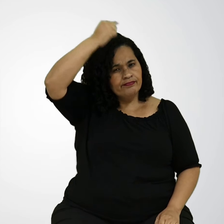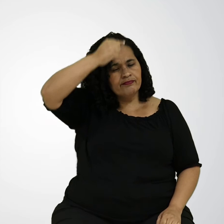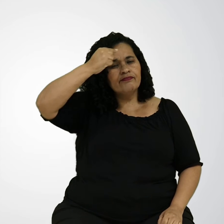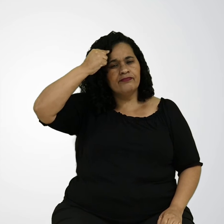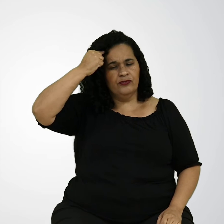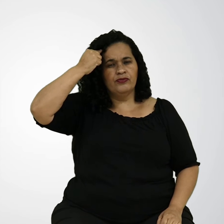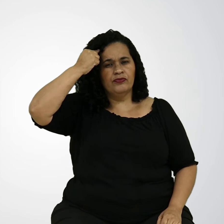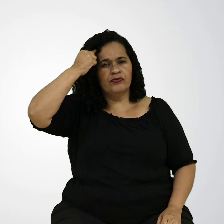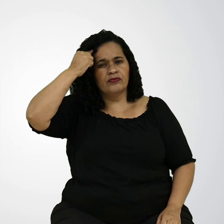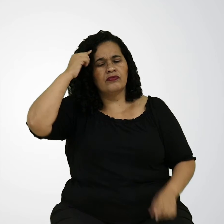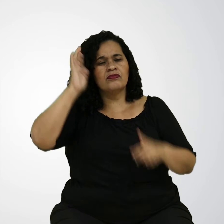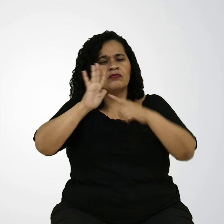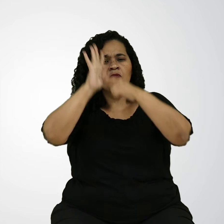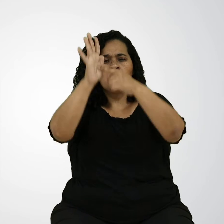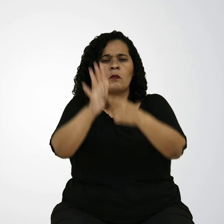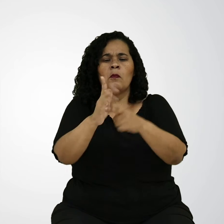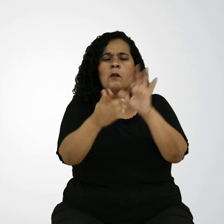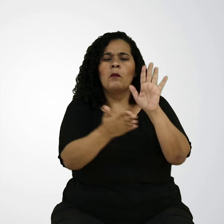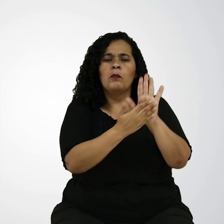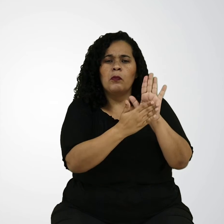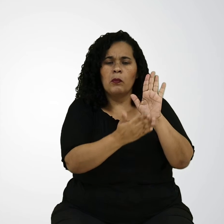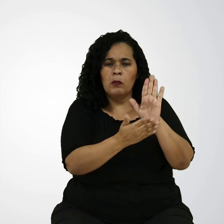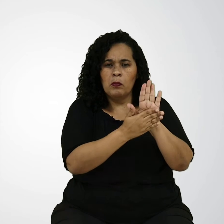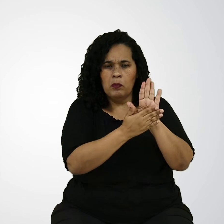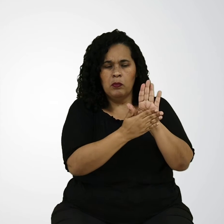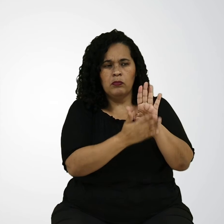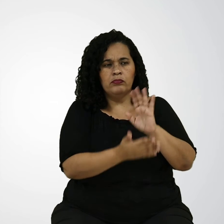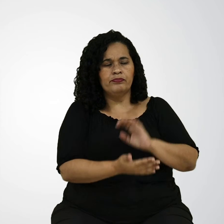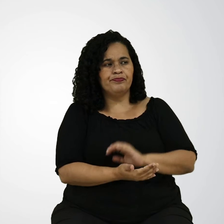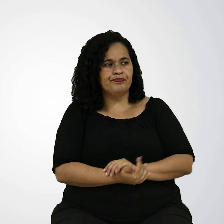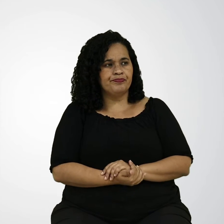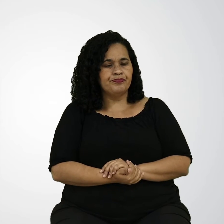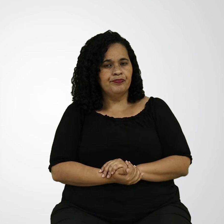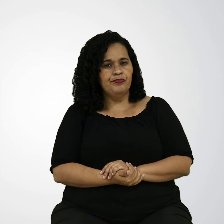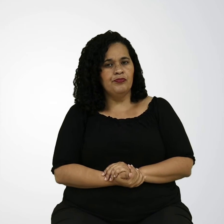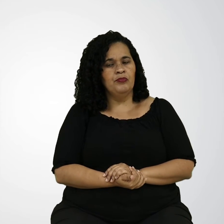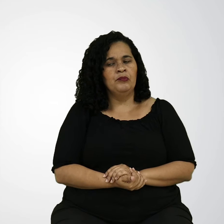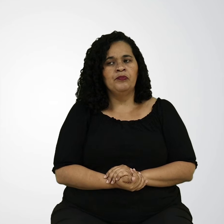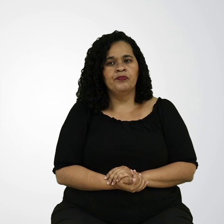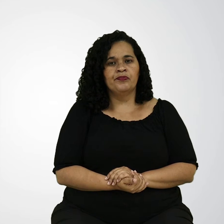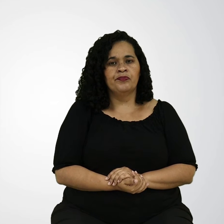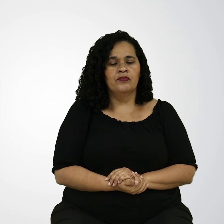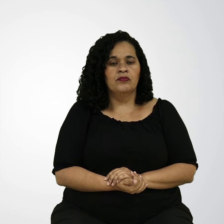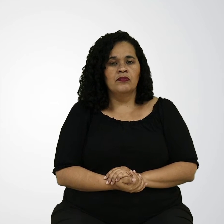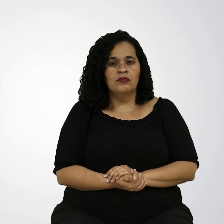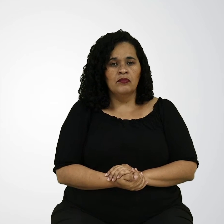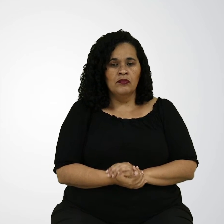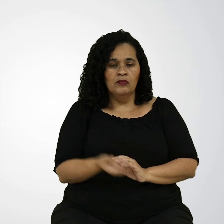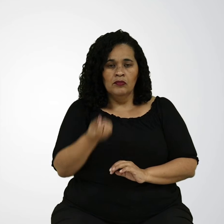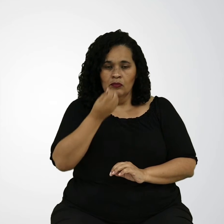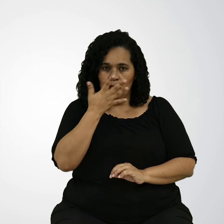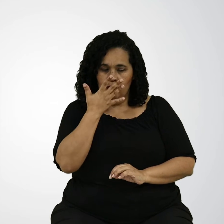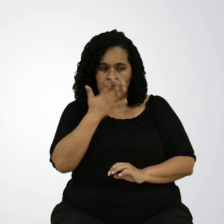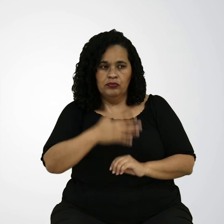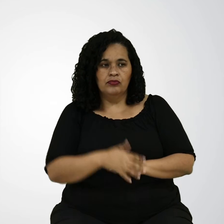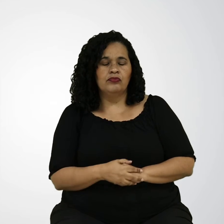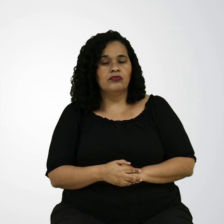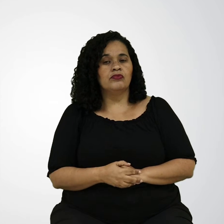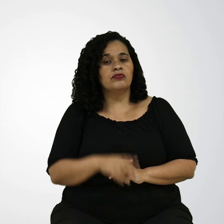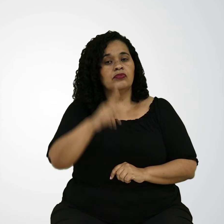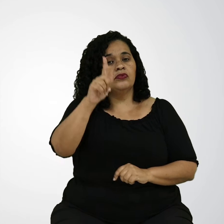uma proposta de isolamento. Né? É isso. O gnosticismo foi o